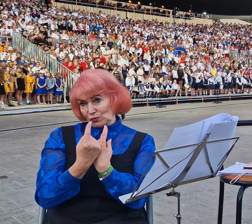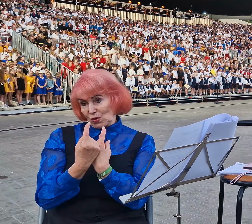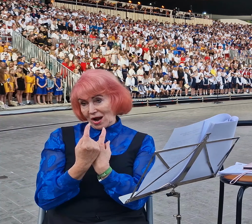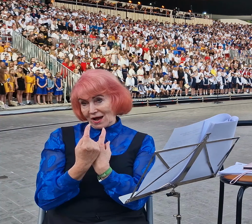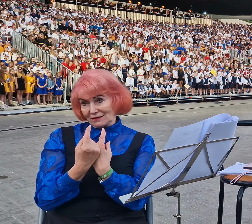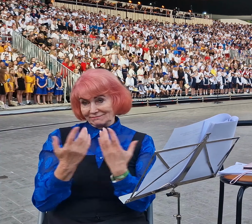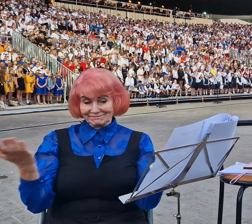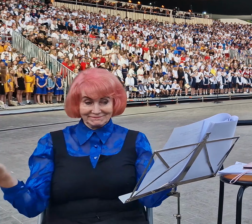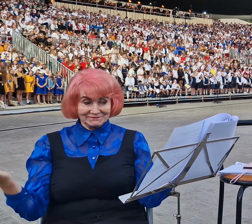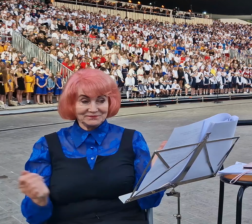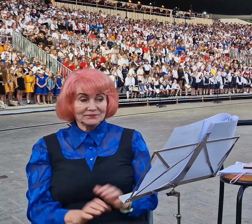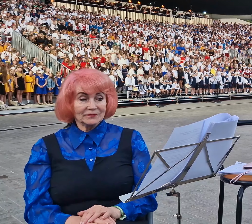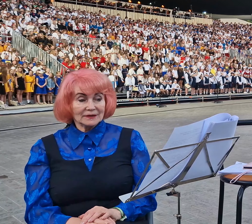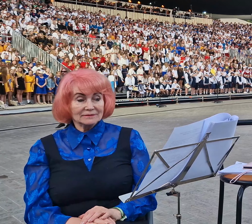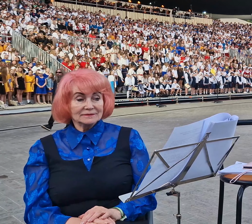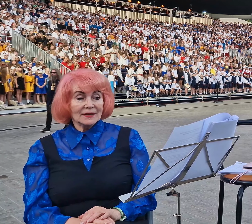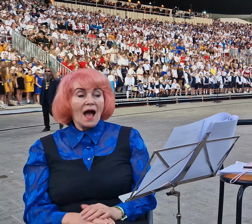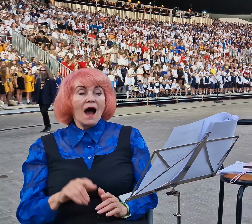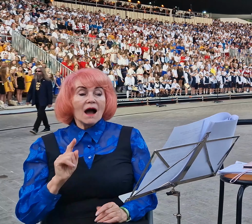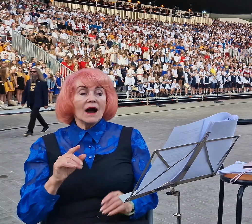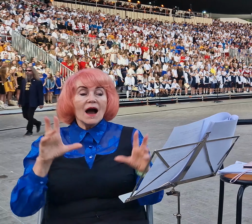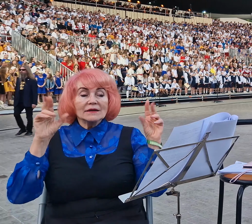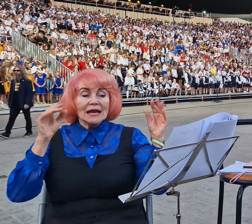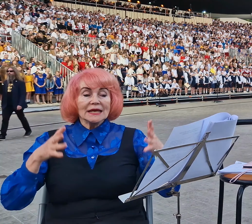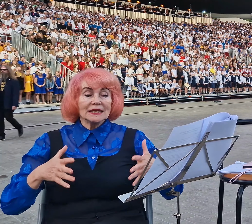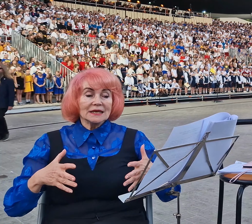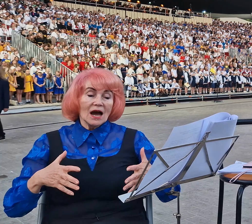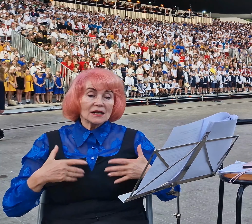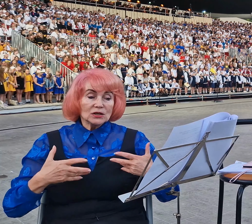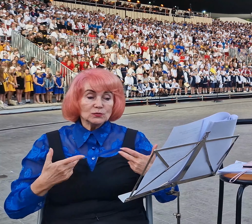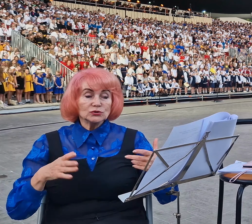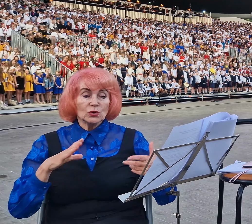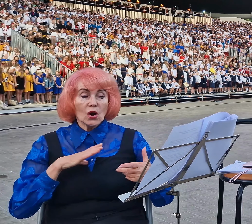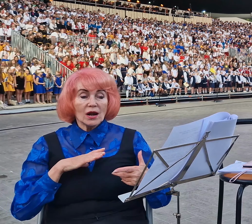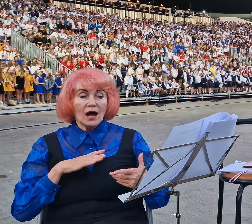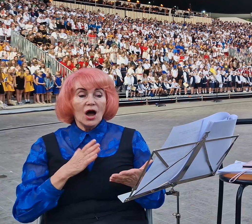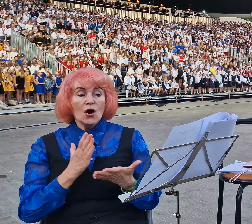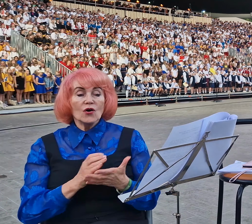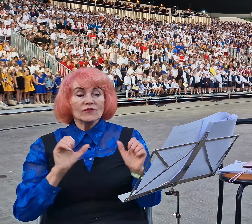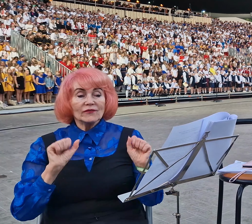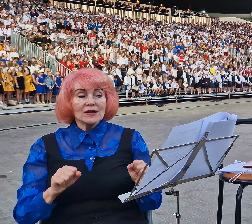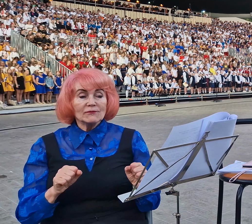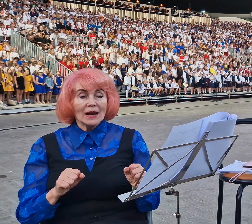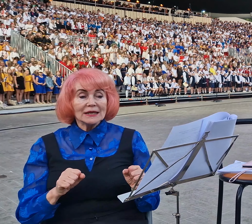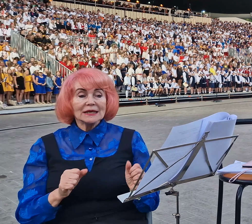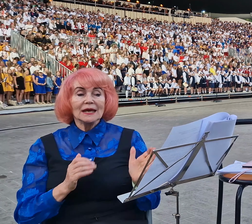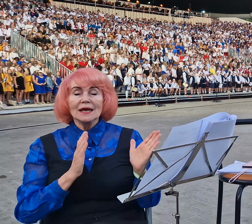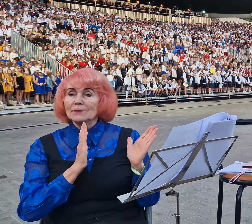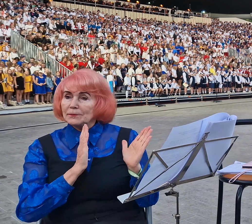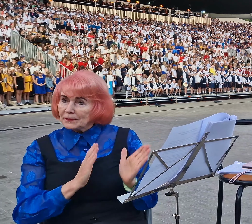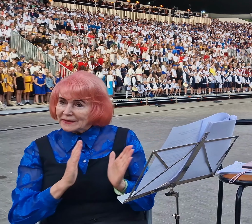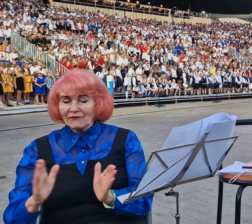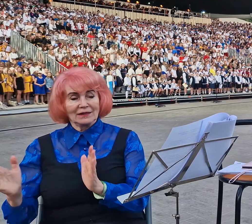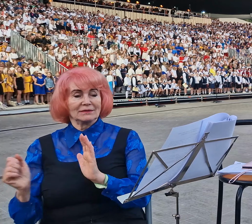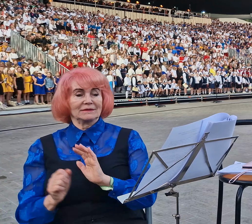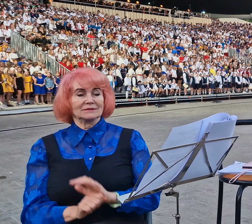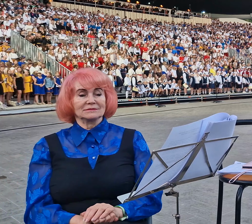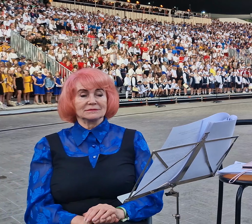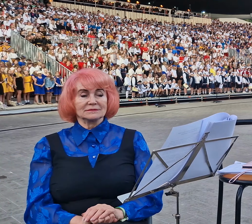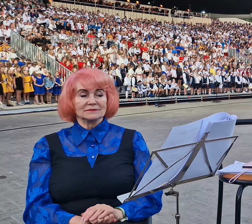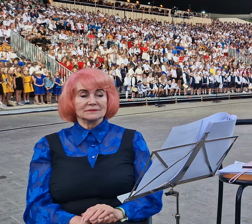tulla. Aga õnnelik ja rõõmus olla on võimalik